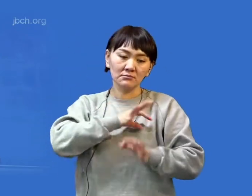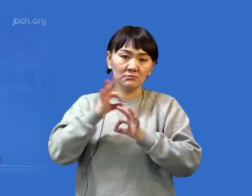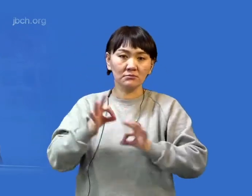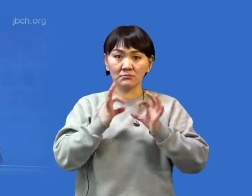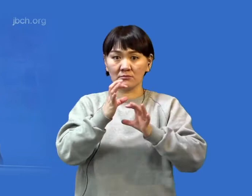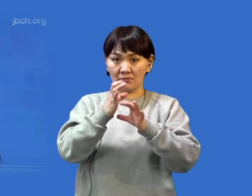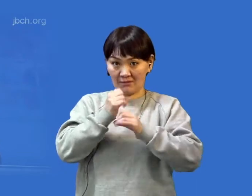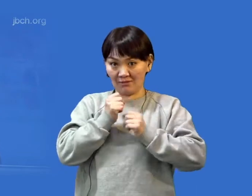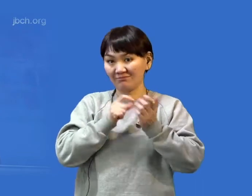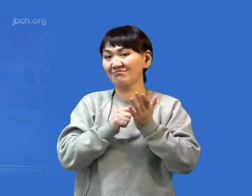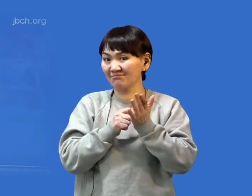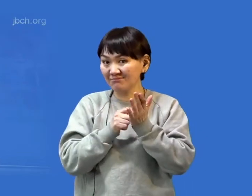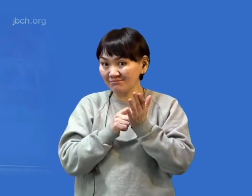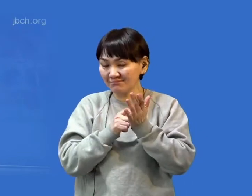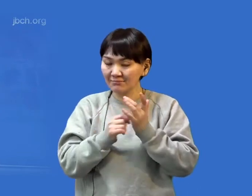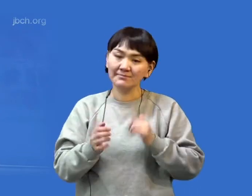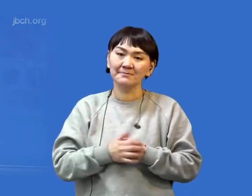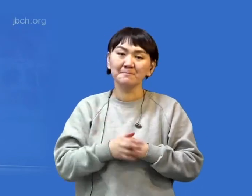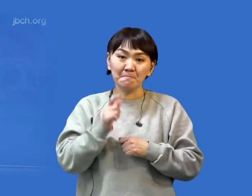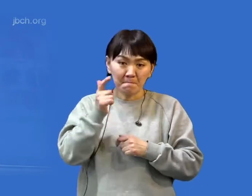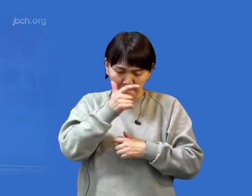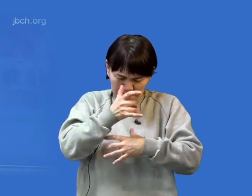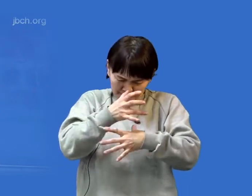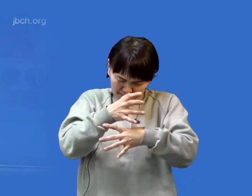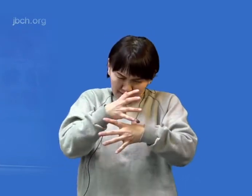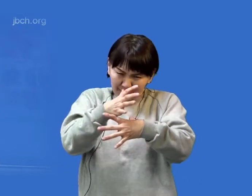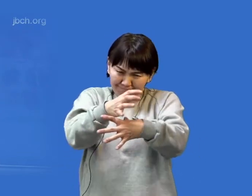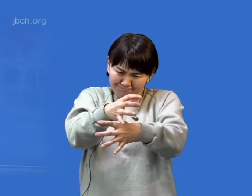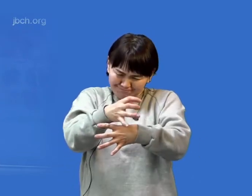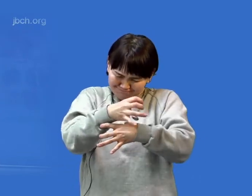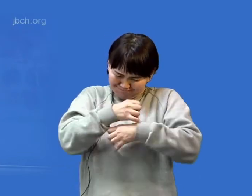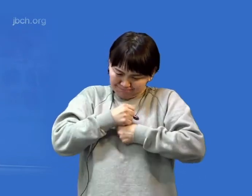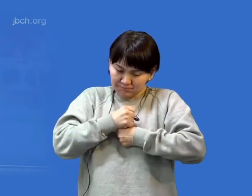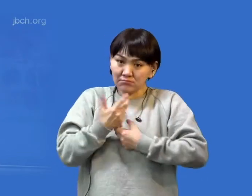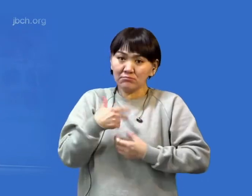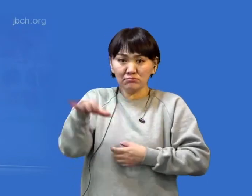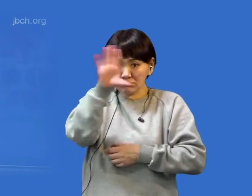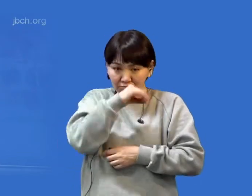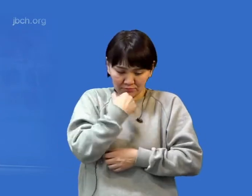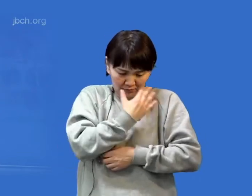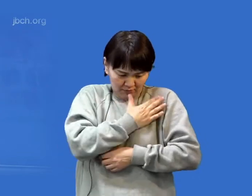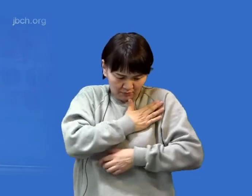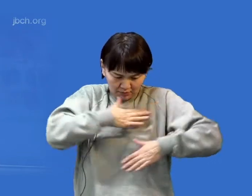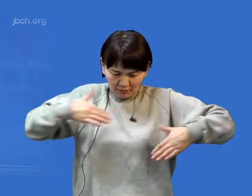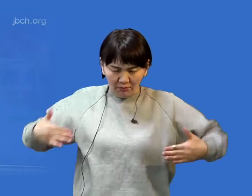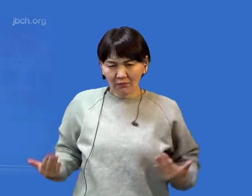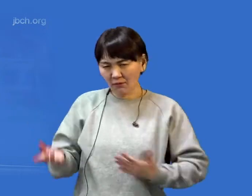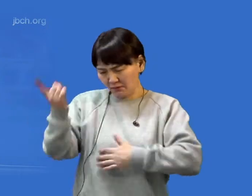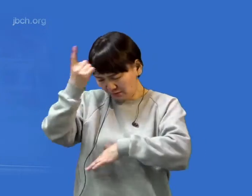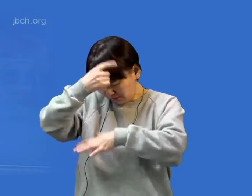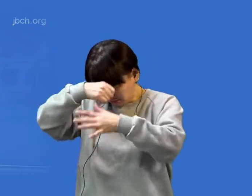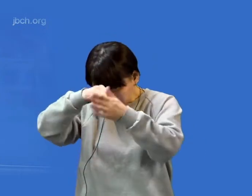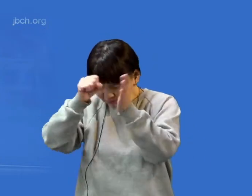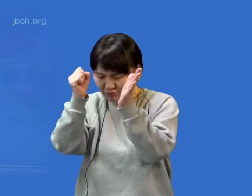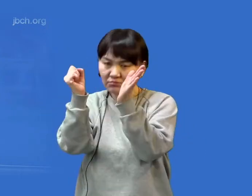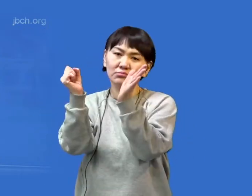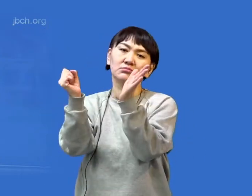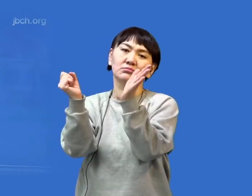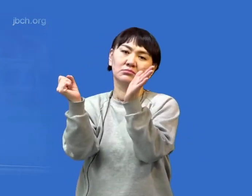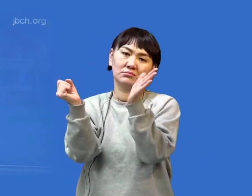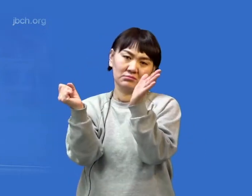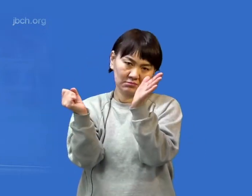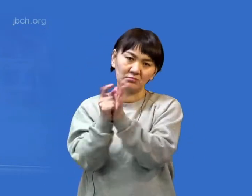Тэгэлээр энэ захирна гэж байгаа нь бид бүхний эдгэлийн амьдралд дэндүү чухал зүйл байна.